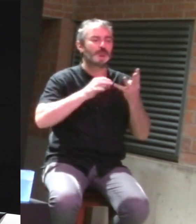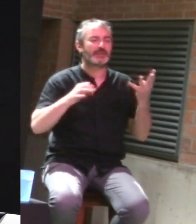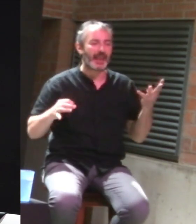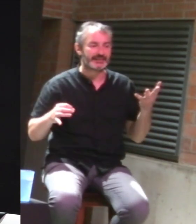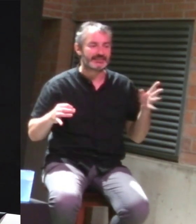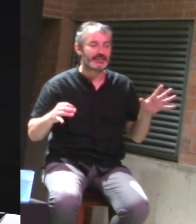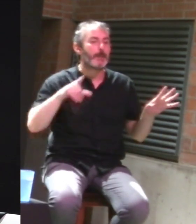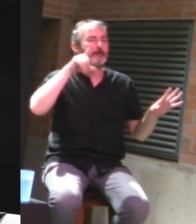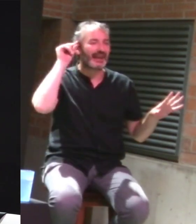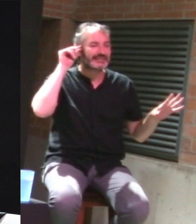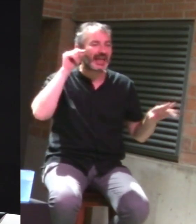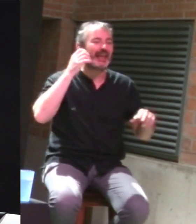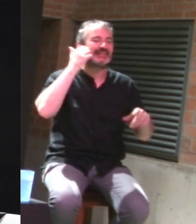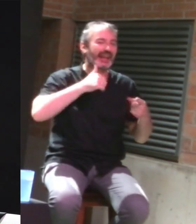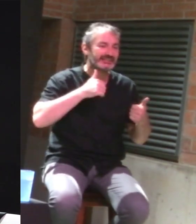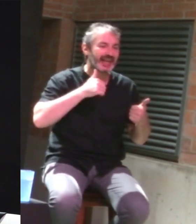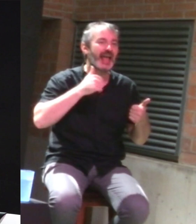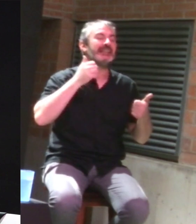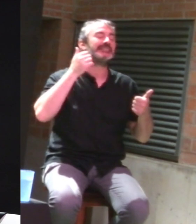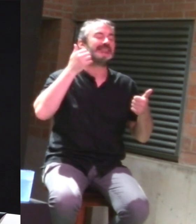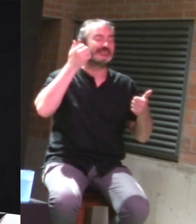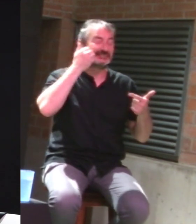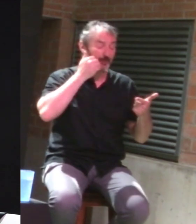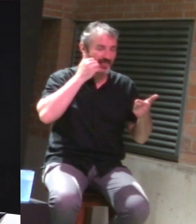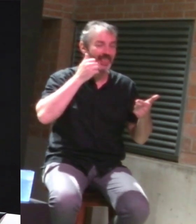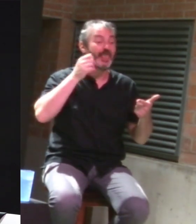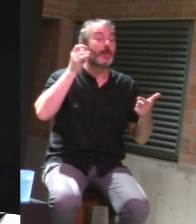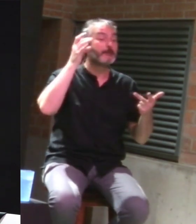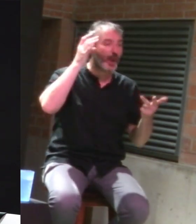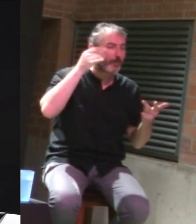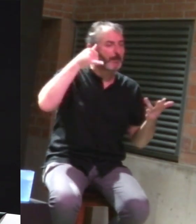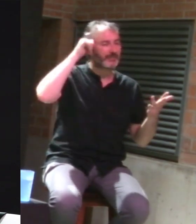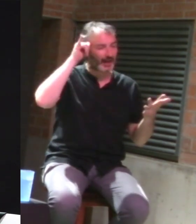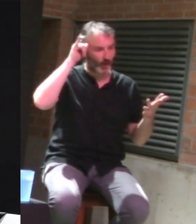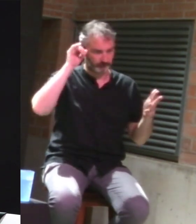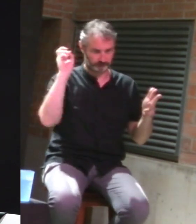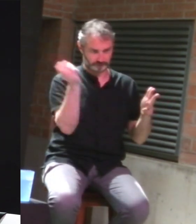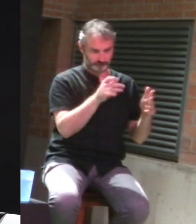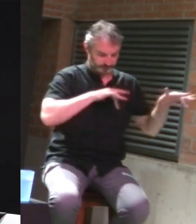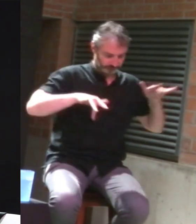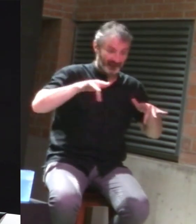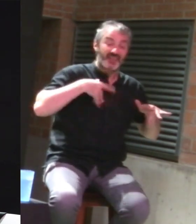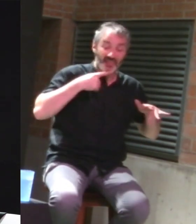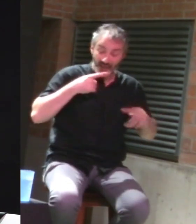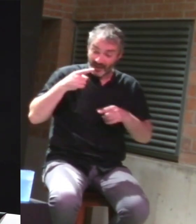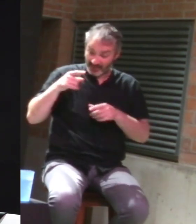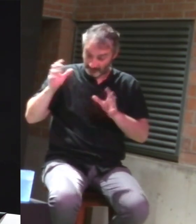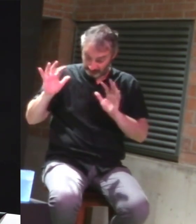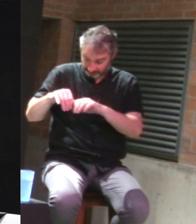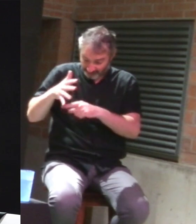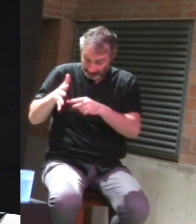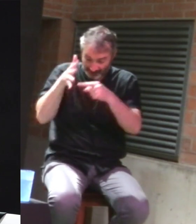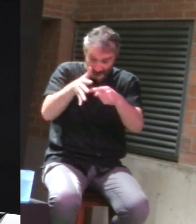Hospitalet, Manresa, Terrassa i Sabadell, Mataró, Vilanova i la Geltrú, etc. És a dir, on hi ha grans centres